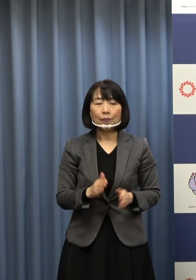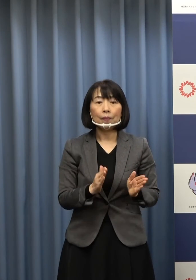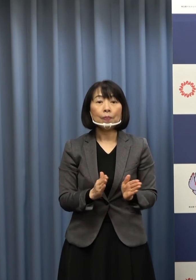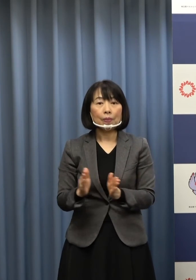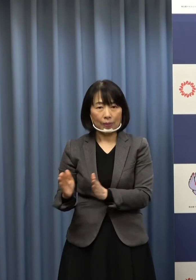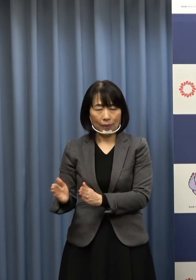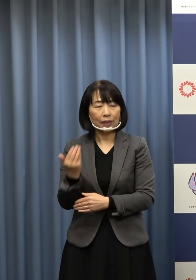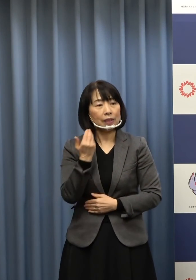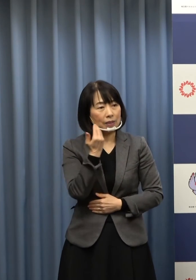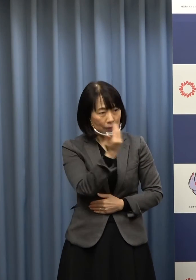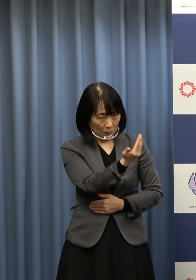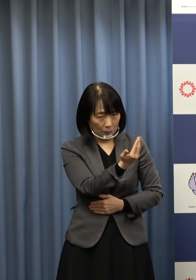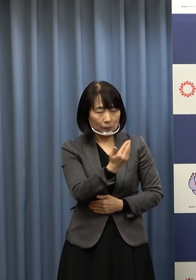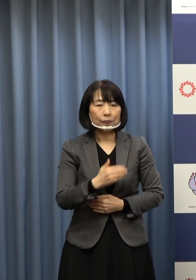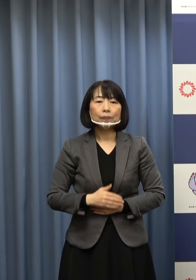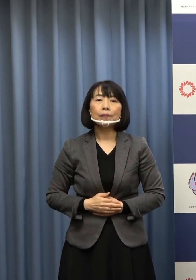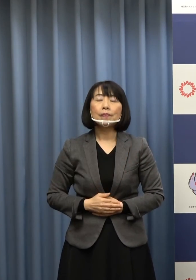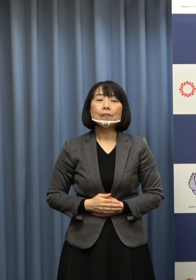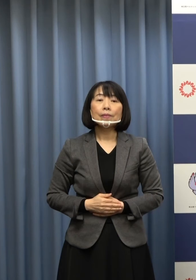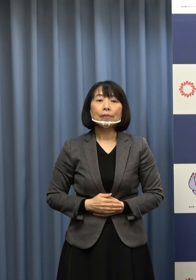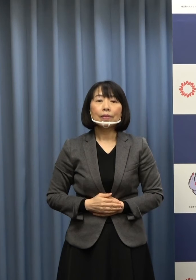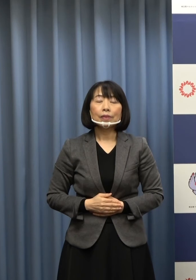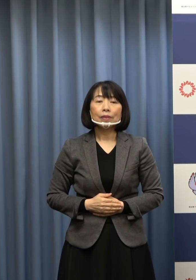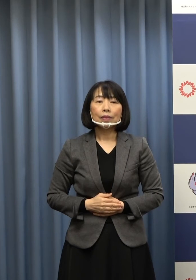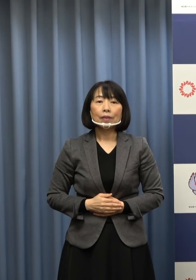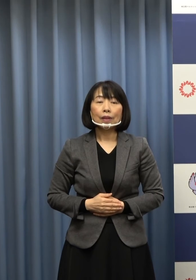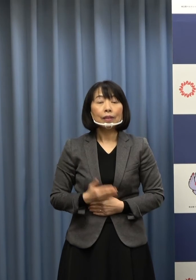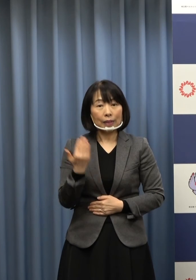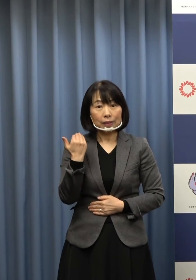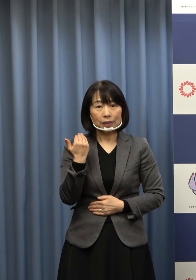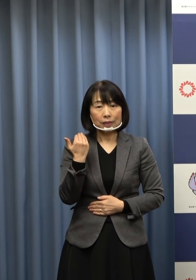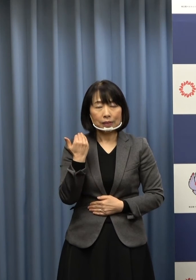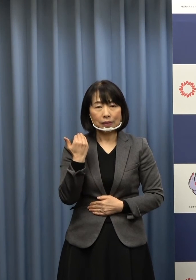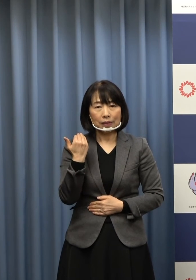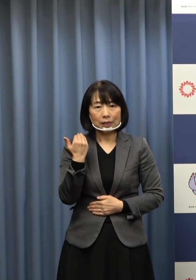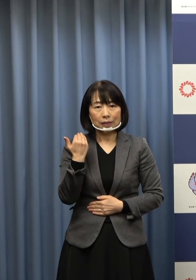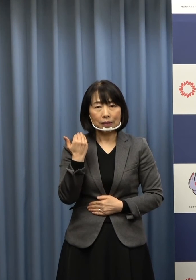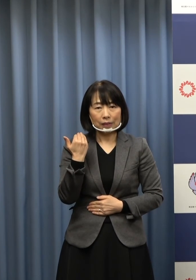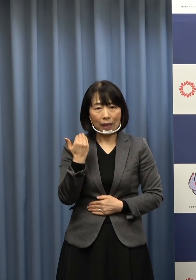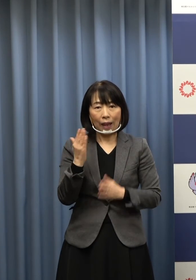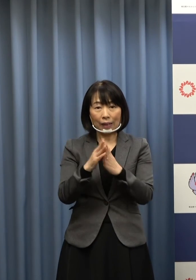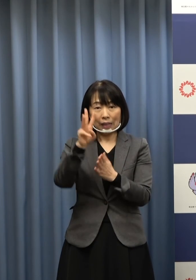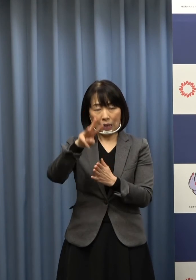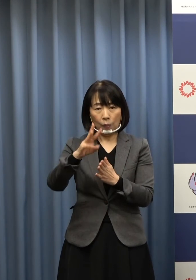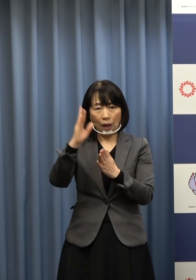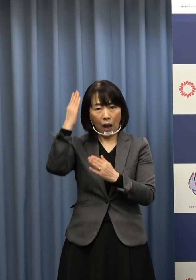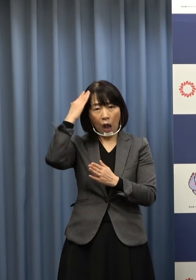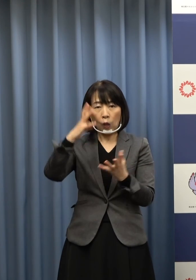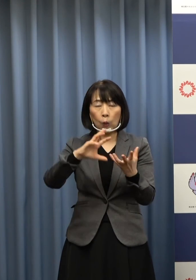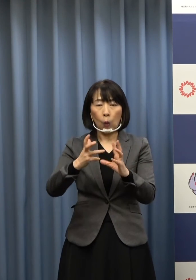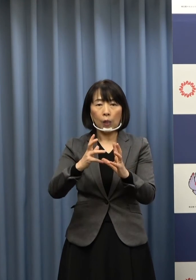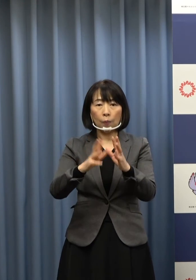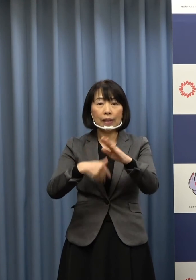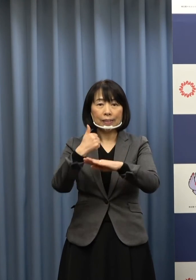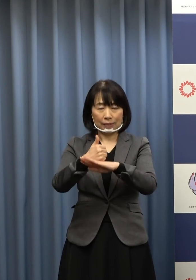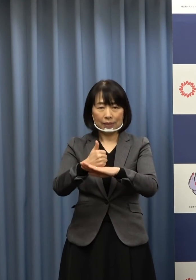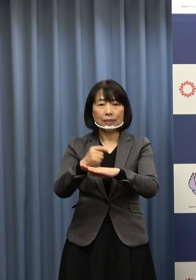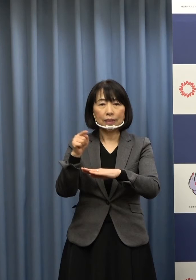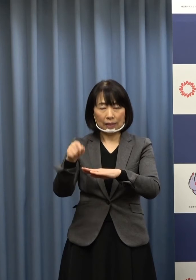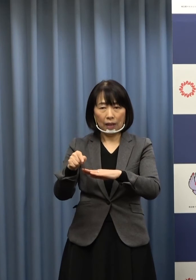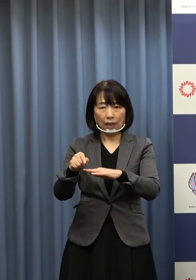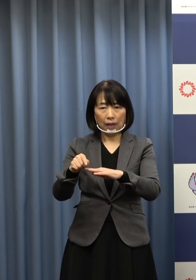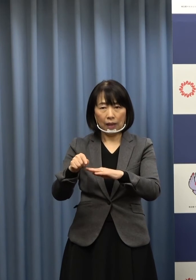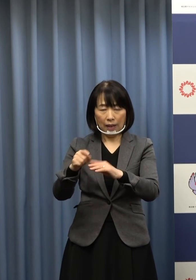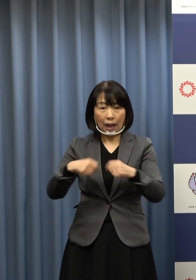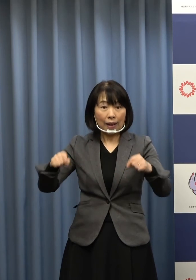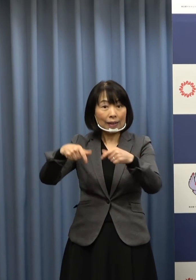ことで伺いたいんですけれども、あの先ほど黒岩知事がですね、まあ、あの関西等でその早期解除の要請が出ている